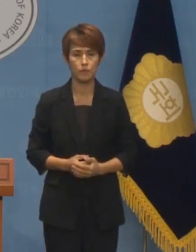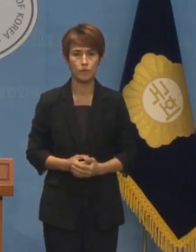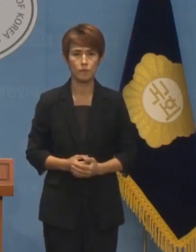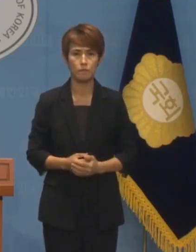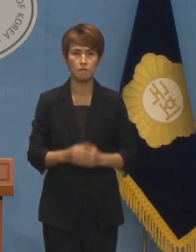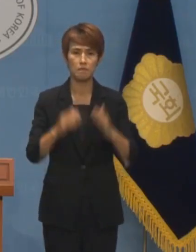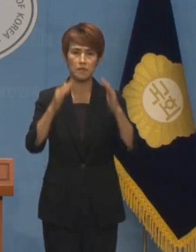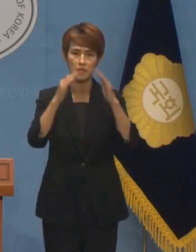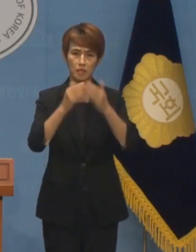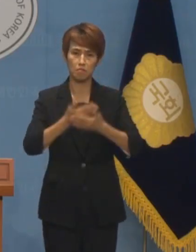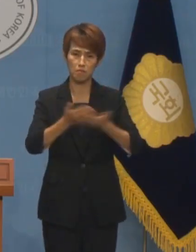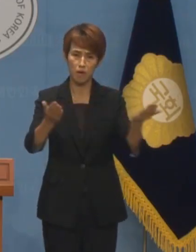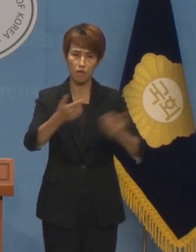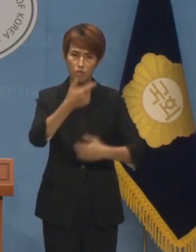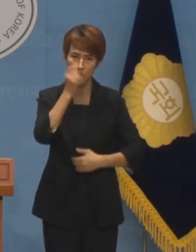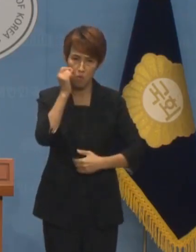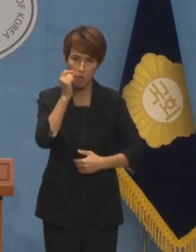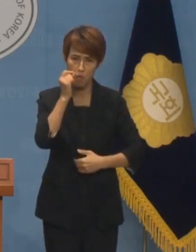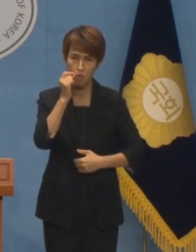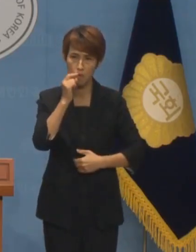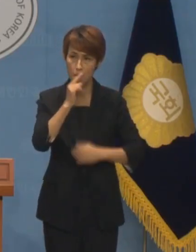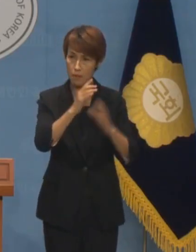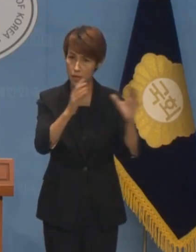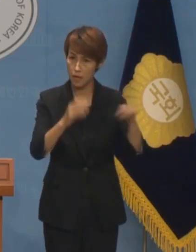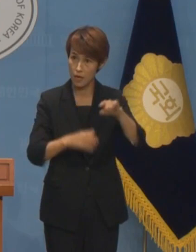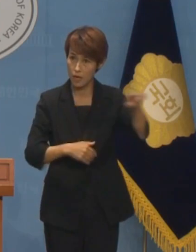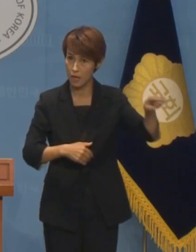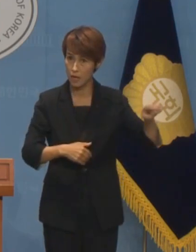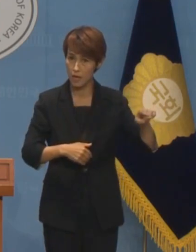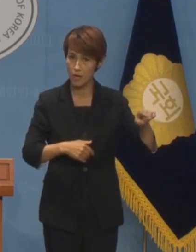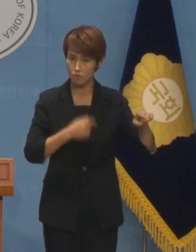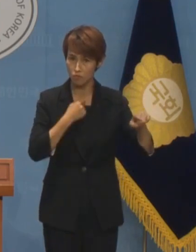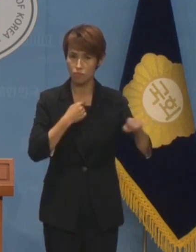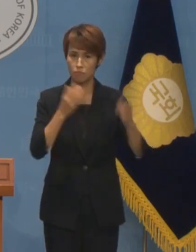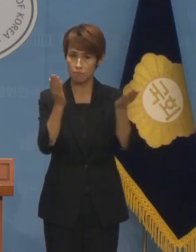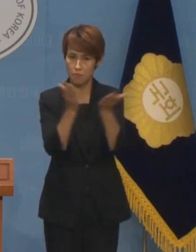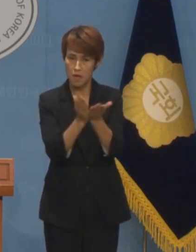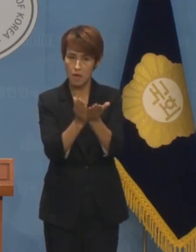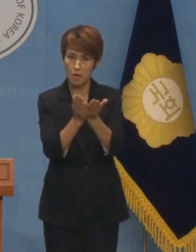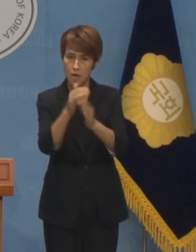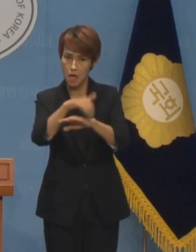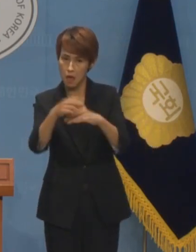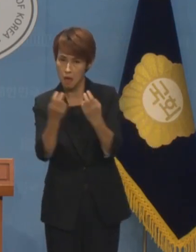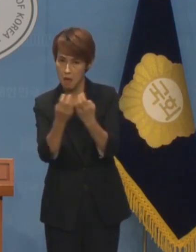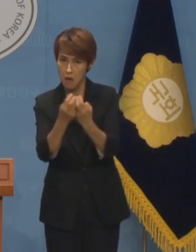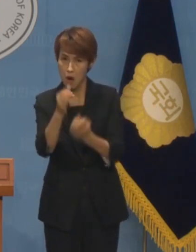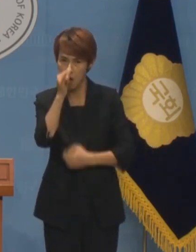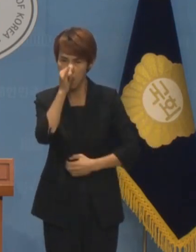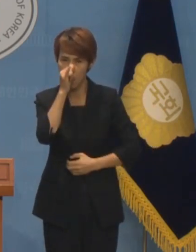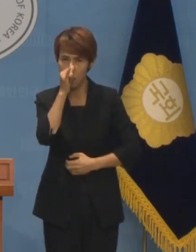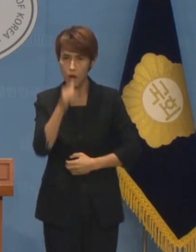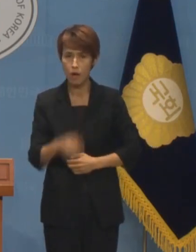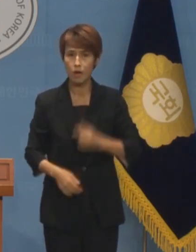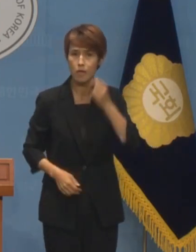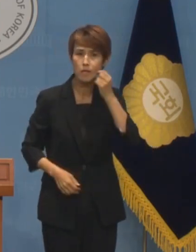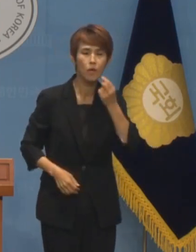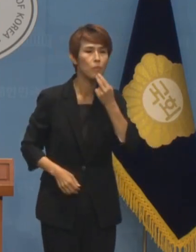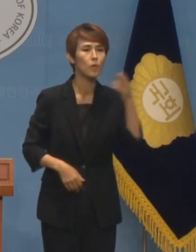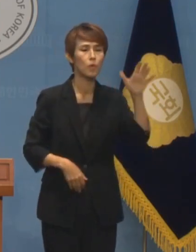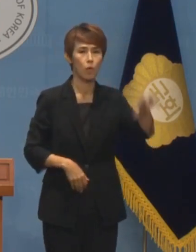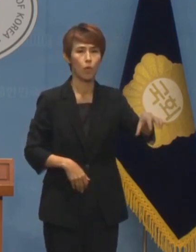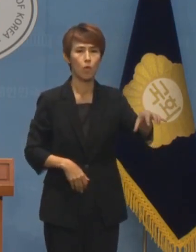공급이 부족하다는 말이 많다고 해서 거기에 부합하는 대책을 내려고 한다면 비인기 지역에